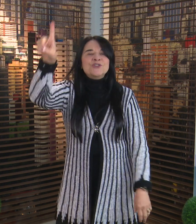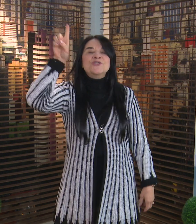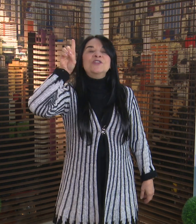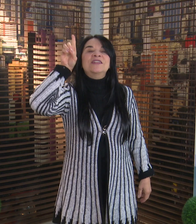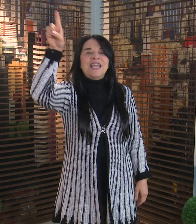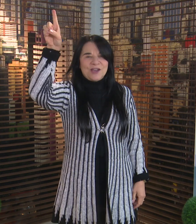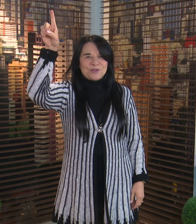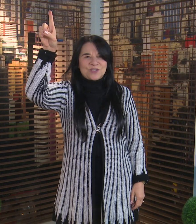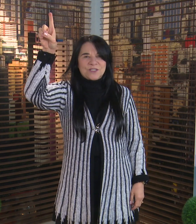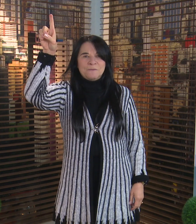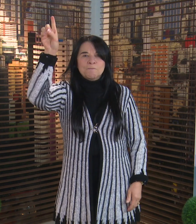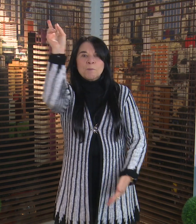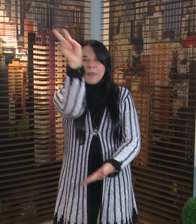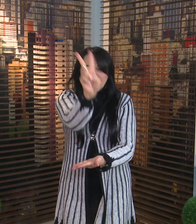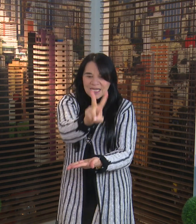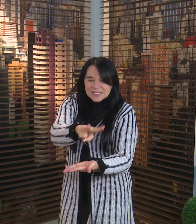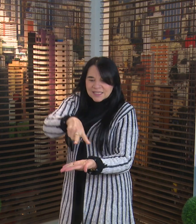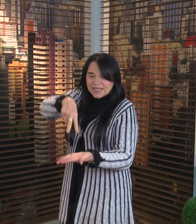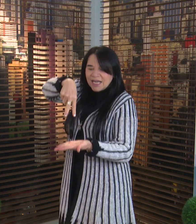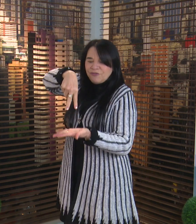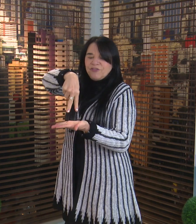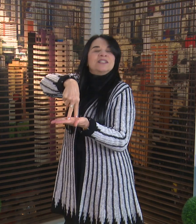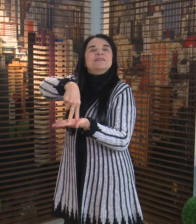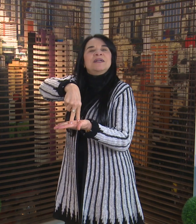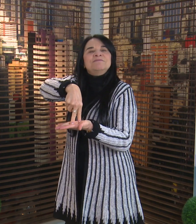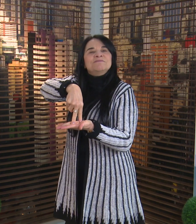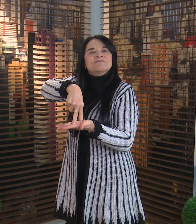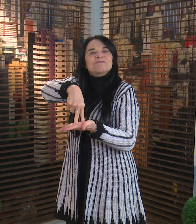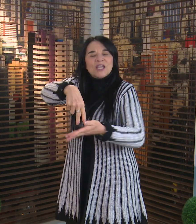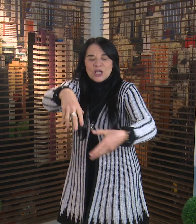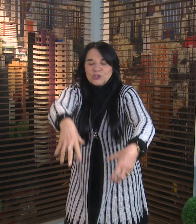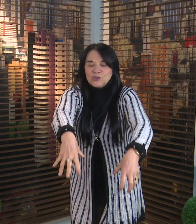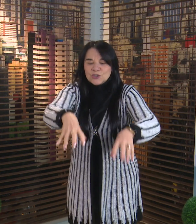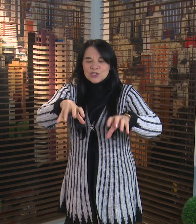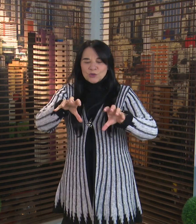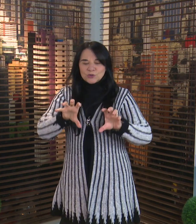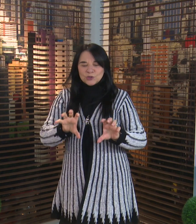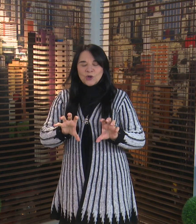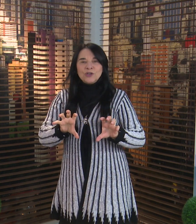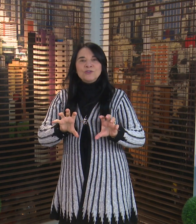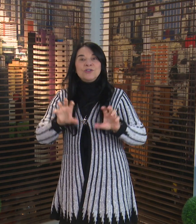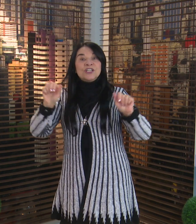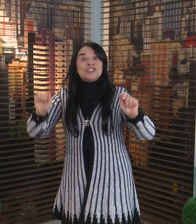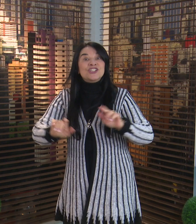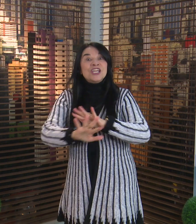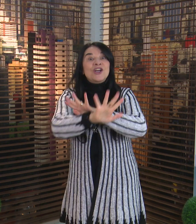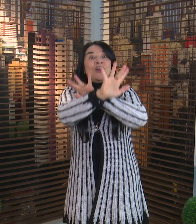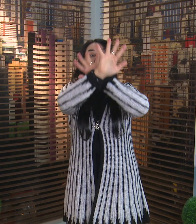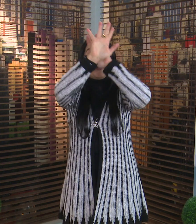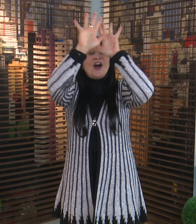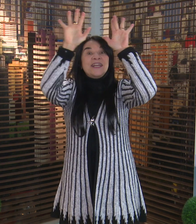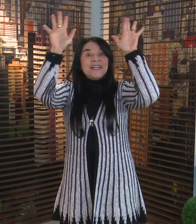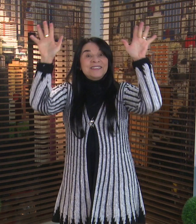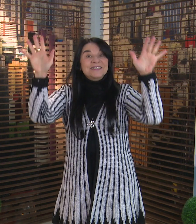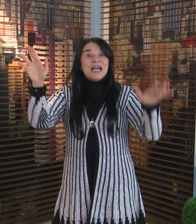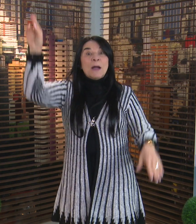poderoso Deus, ele se levanta do seu trono de glória